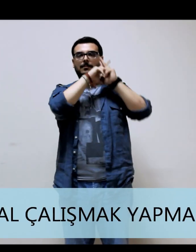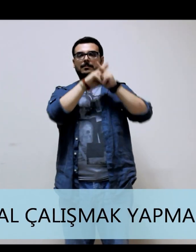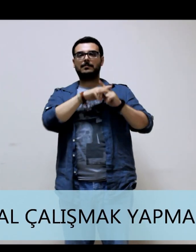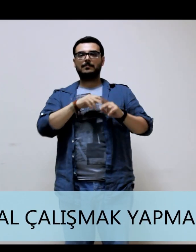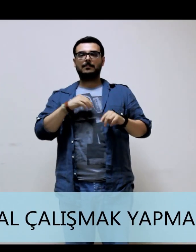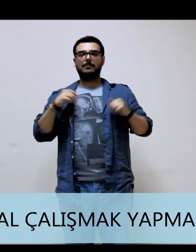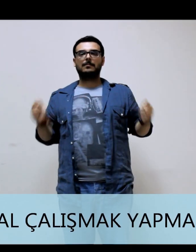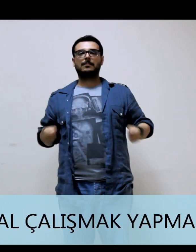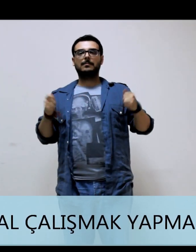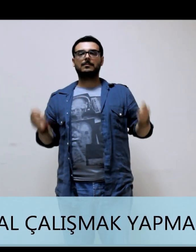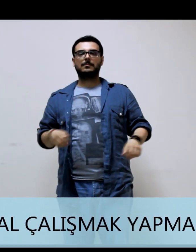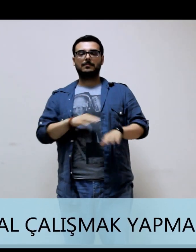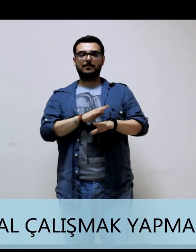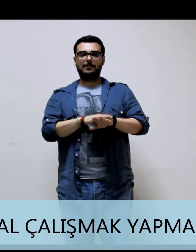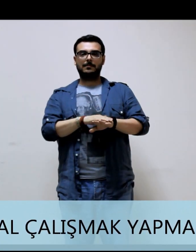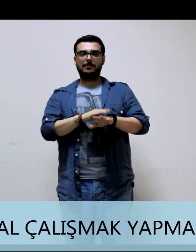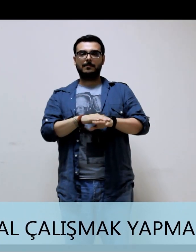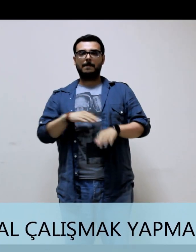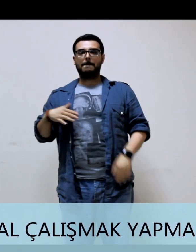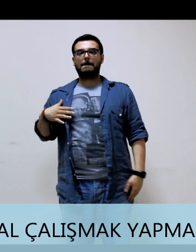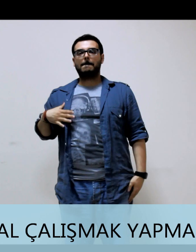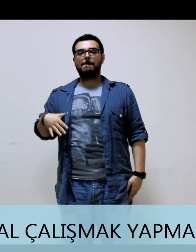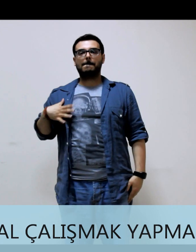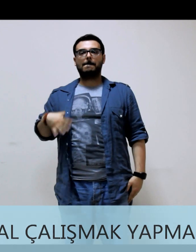Ben hayalimdeki işi yapmak istiyorum.